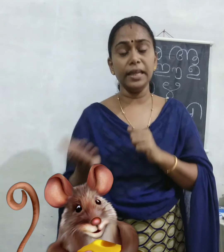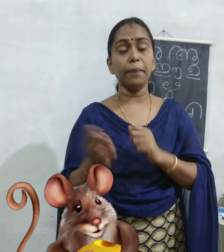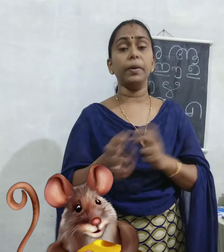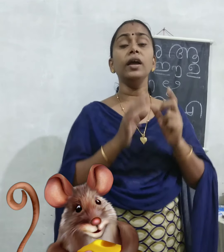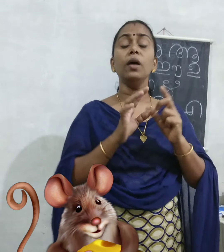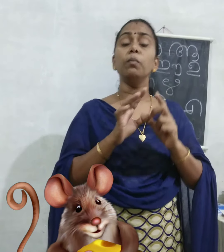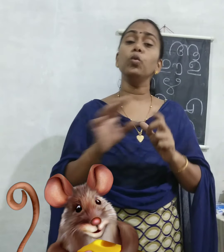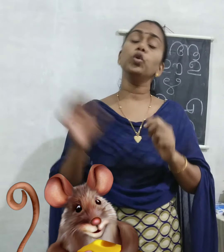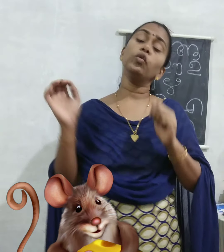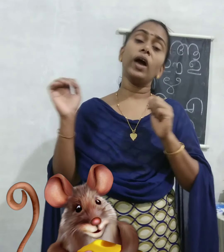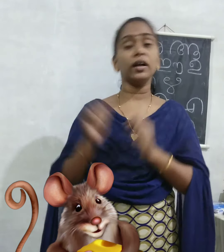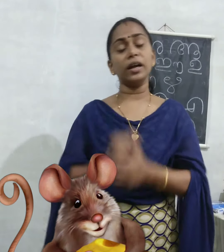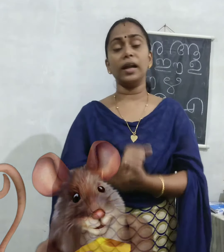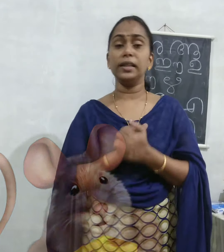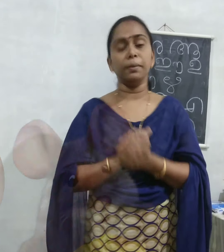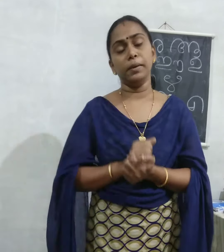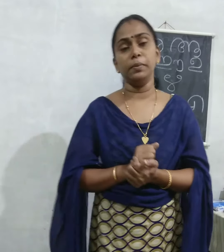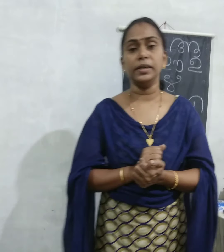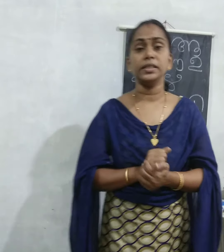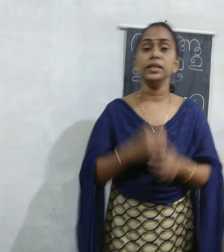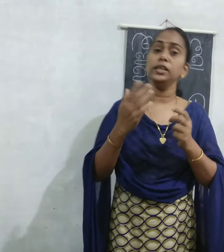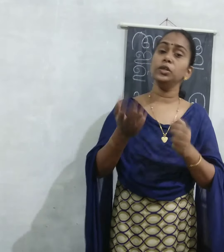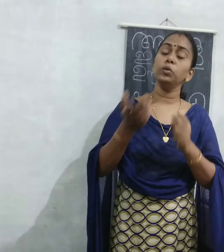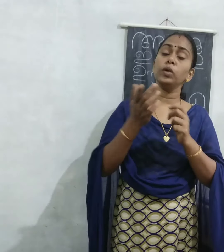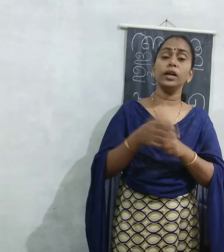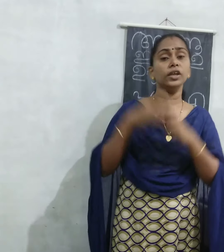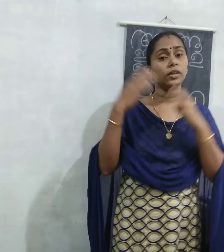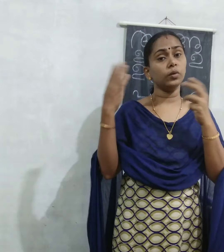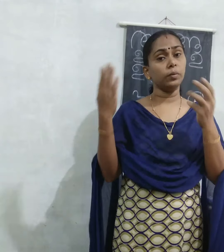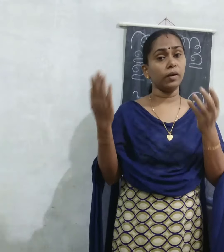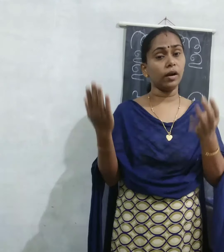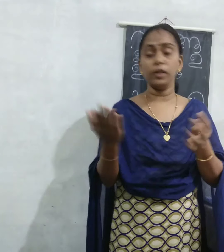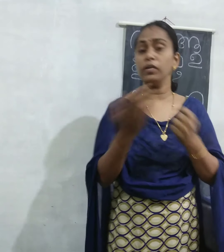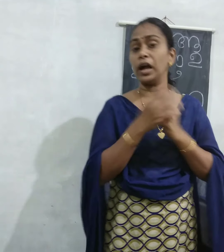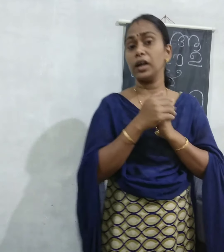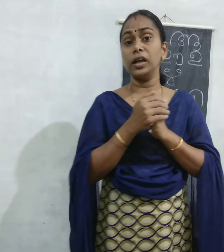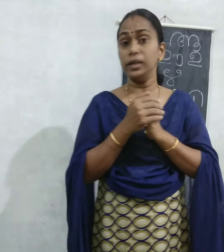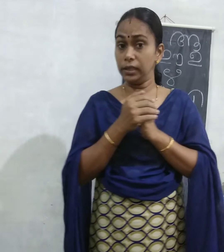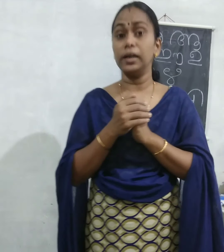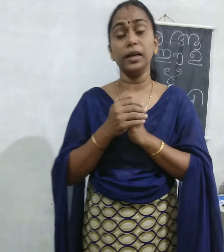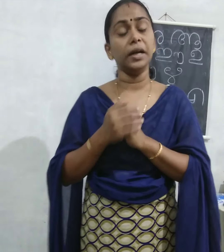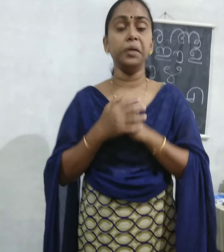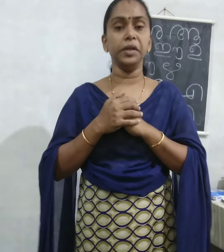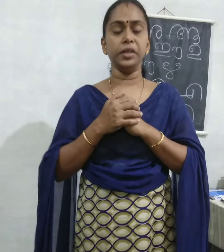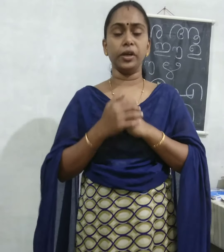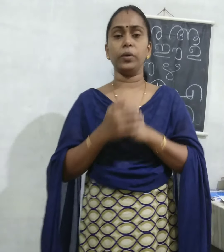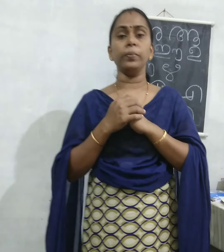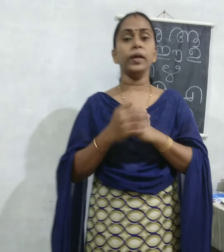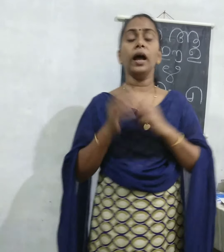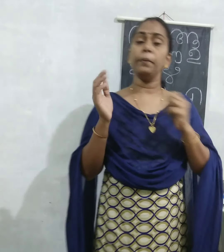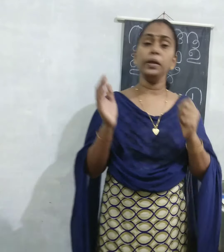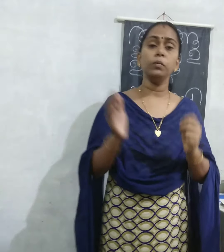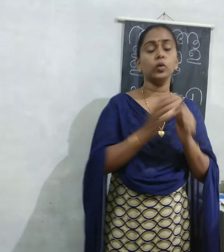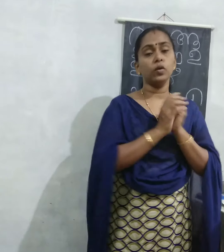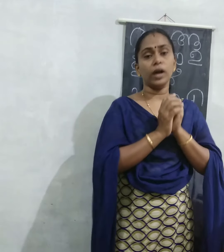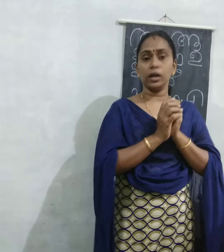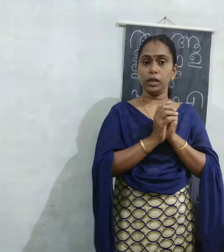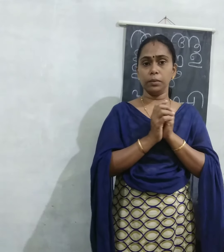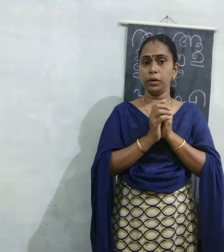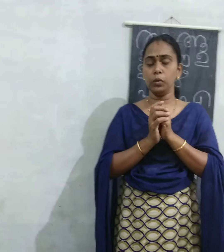അപ്പൊ മൂന്ന് വാക്കുകളാണ് നമ്മൾ പഠിച്ചത്. ഇതും കൂടാണ്ട് ഇനി ഒരുപാട് വാക്കുകളുണ്ട്, നിങ്ങൾ കണ്ടുപിടിക്കുക കേട്ടോ. അപ്പൊ ഈ മൂന്ന് വാക്കുകൾ നമ്മൾ